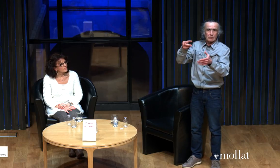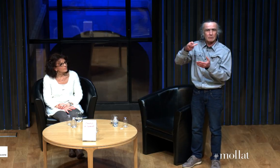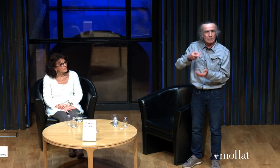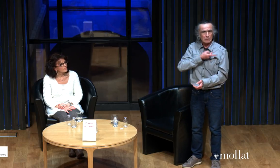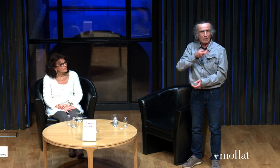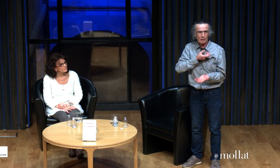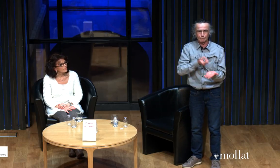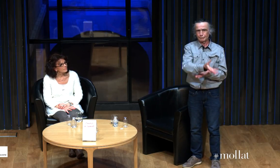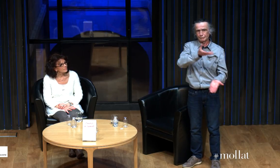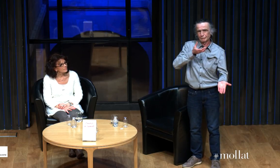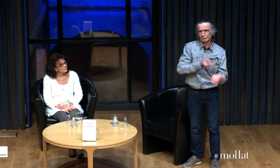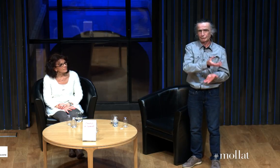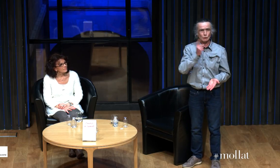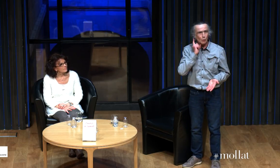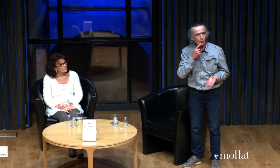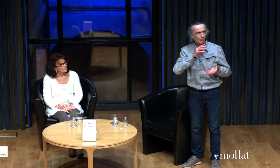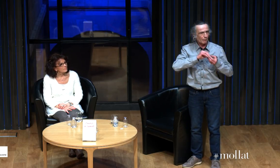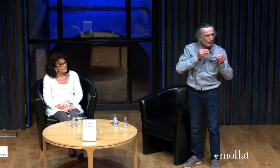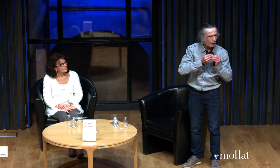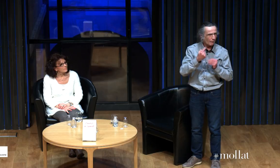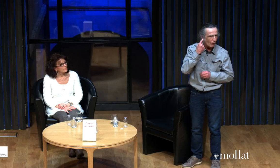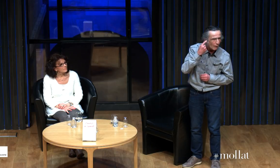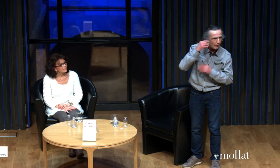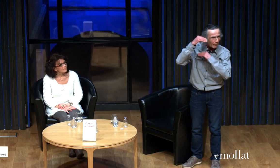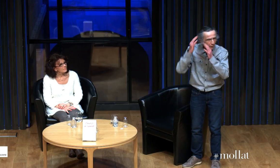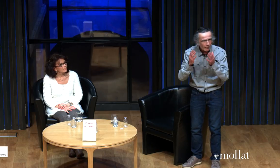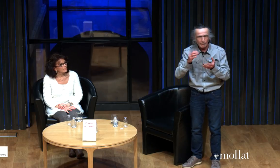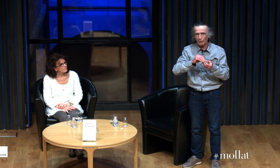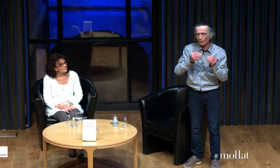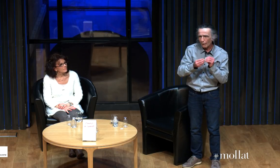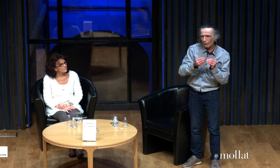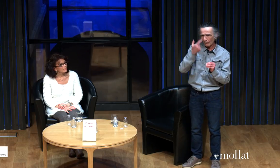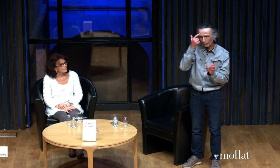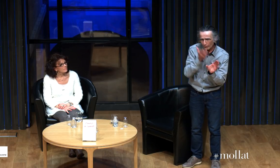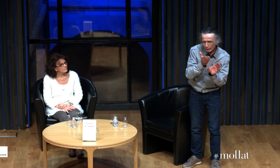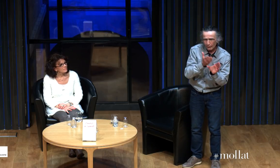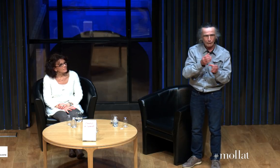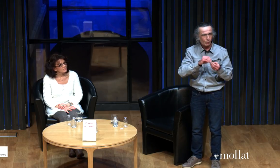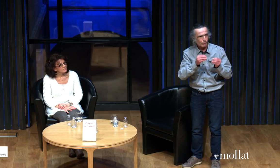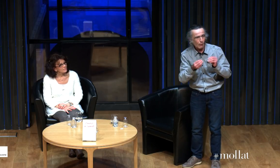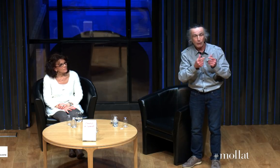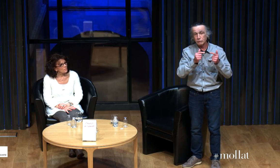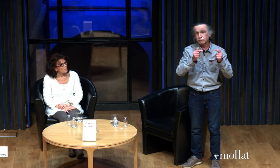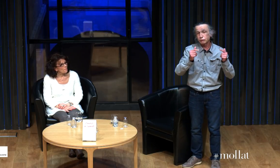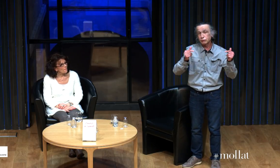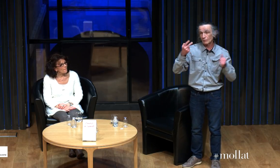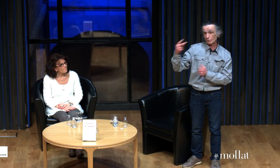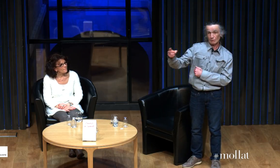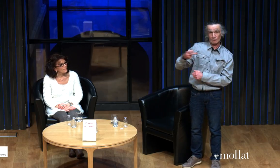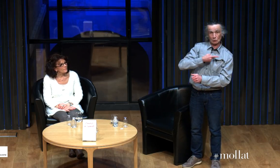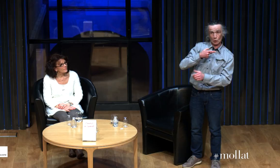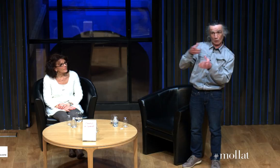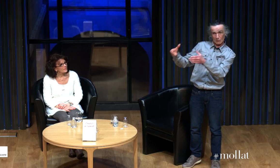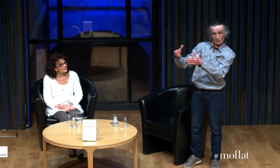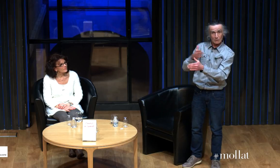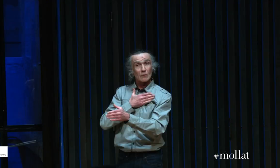Et c'est vrai que ça a permis vraiment cette diffusion sur, souvent le médical se focalise sur notre